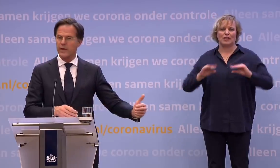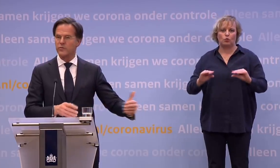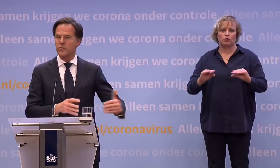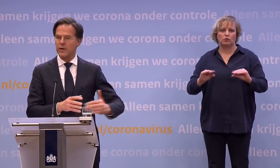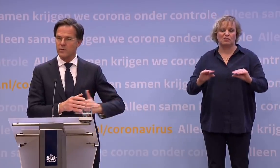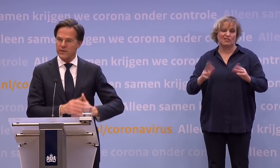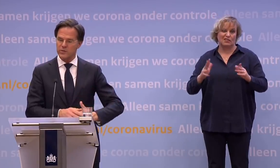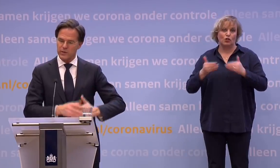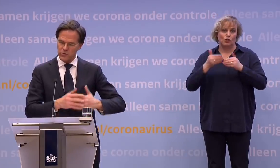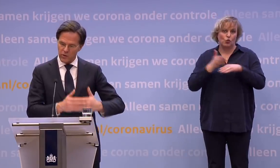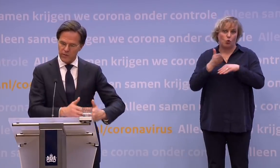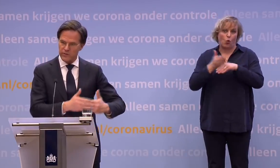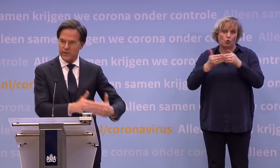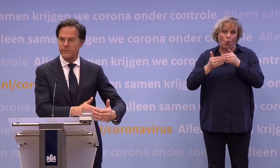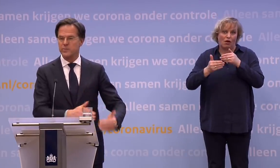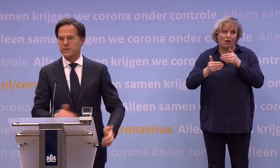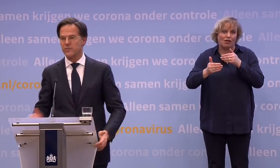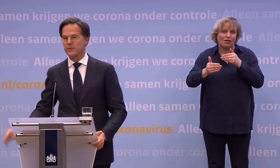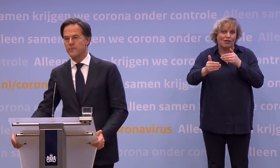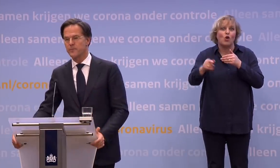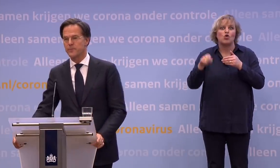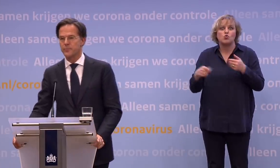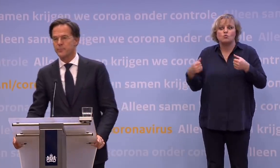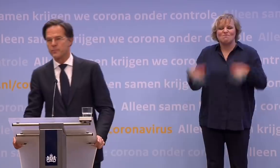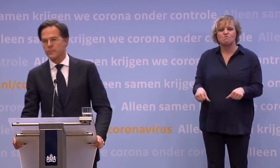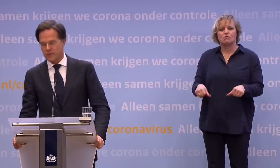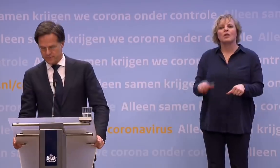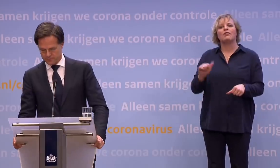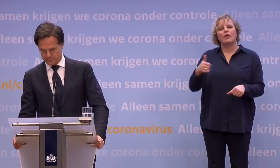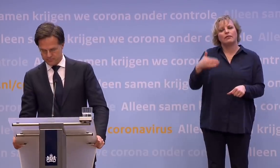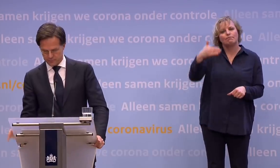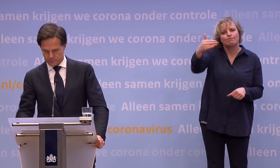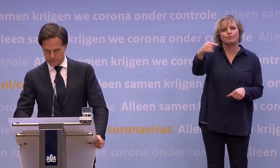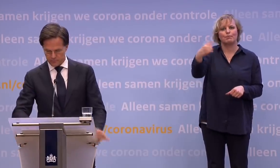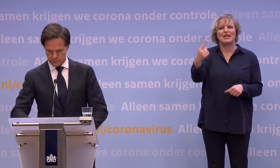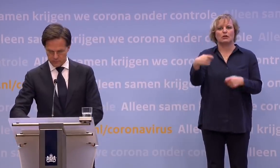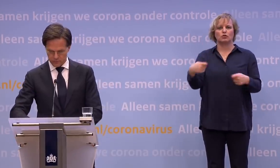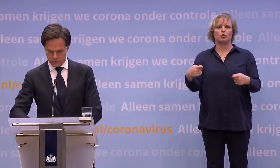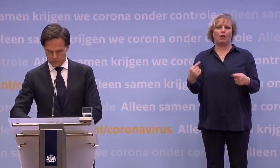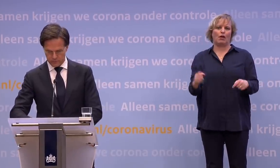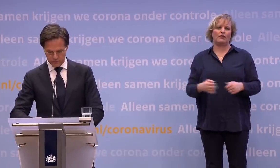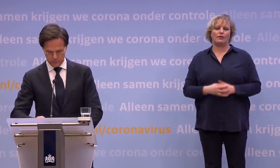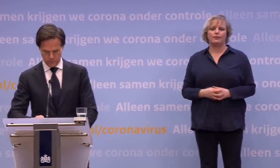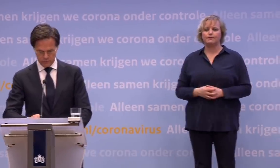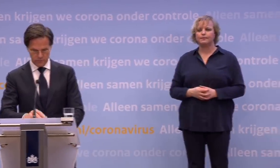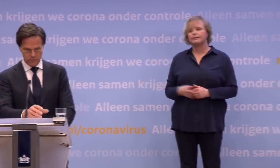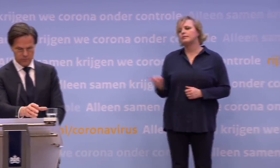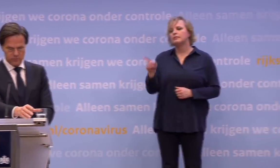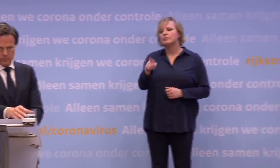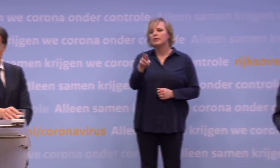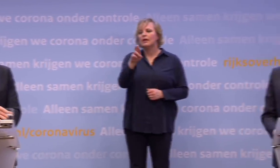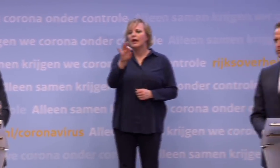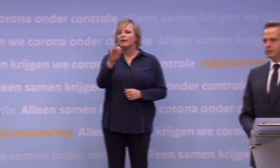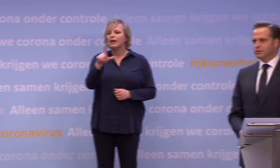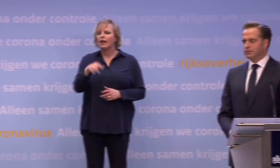eindeloos blijft duren. En op deze manier kun je ook weer wat eerder perspectief bieden. Ja, meneer de Jonge, de experts, het OMT, hebben